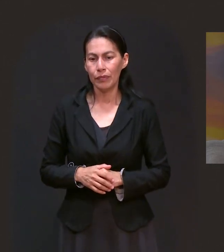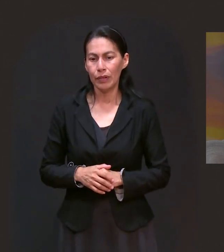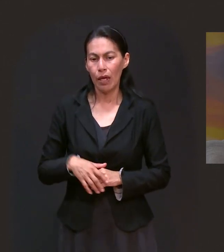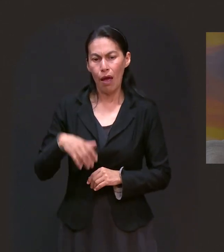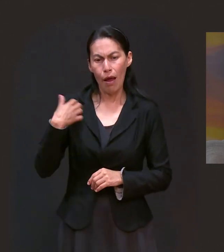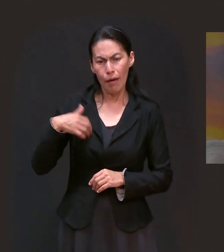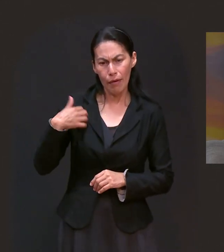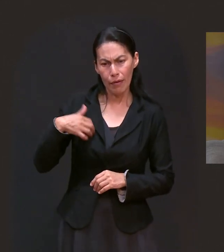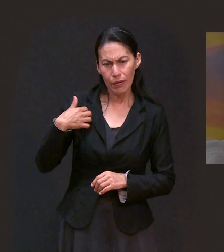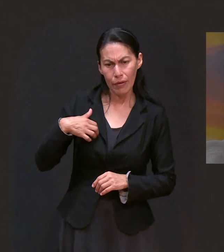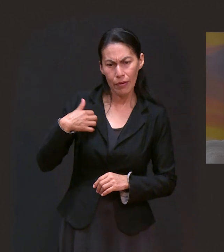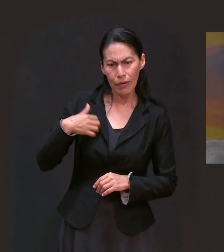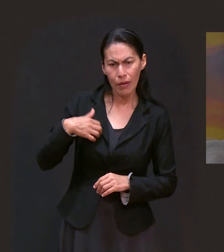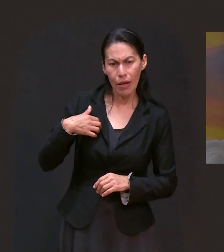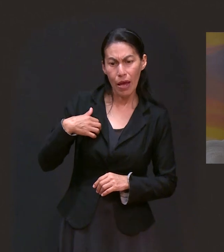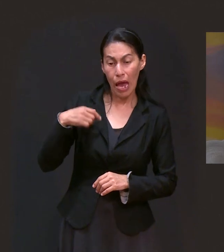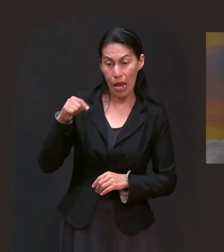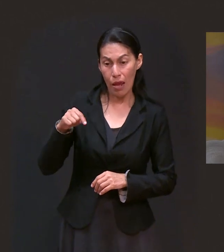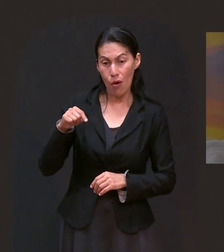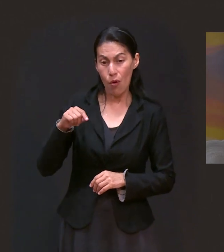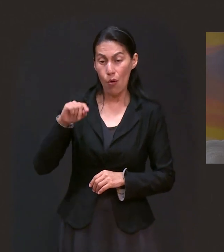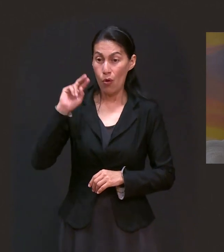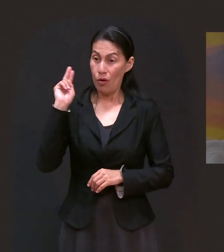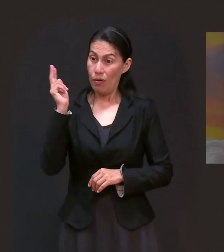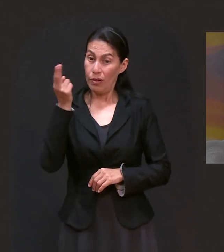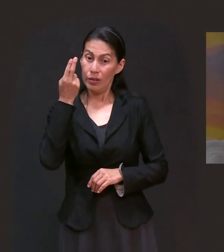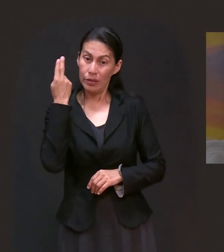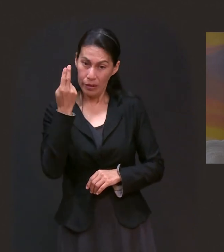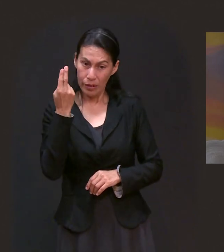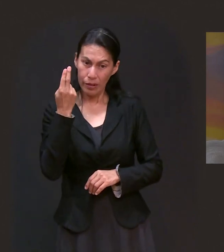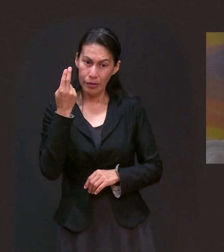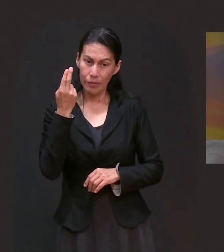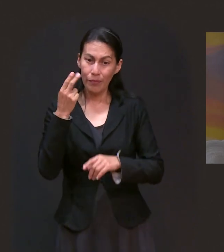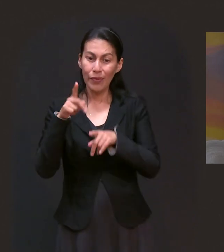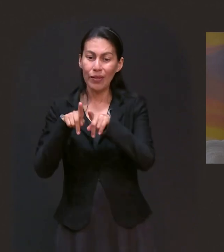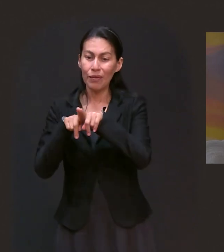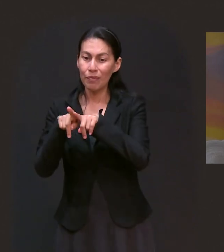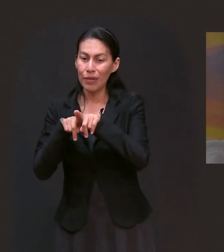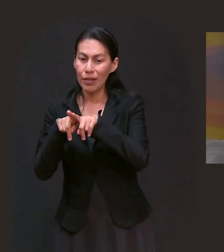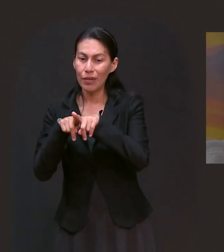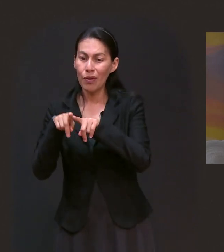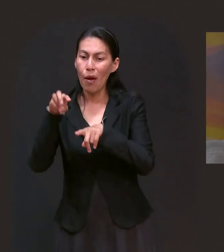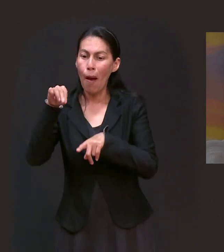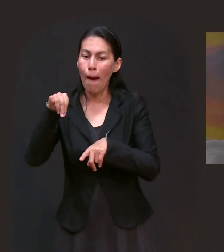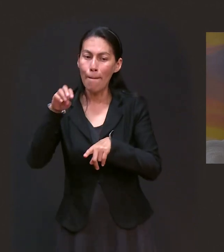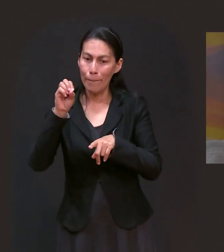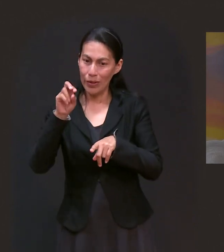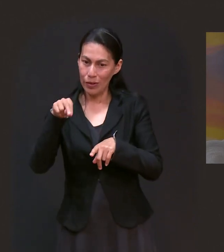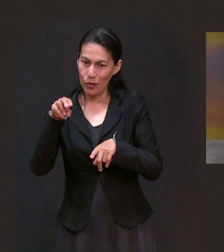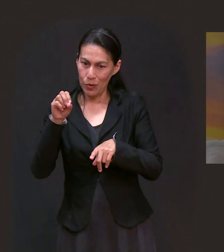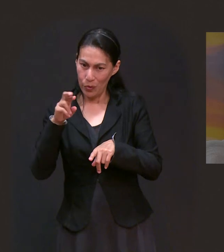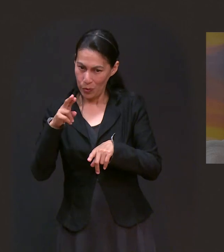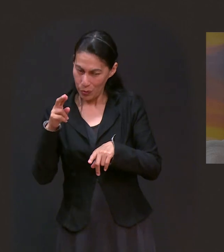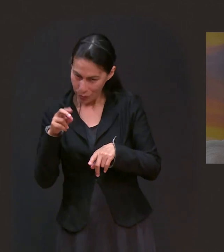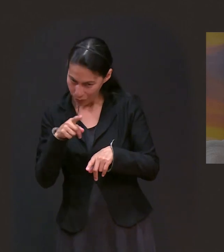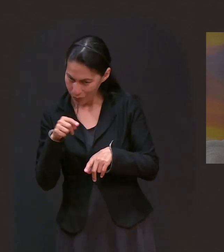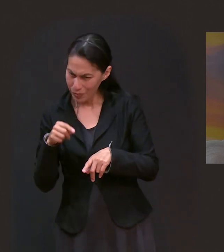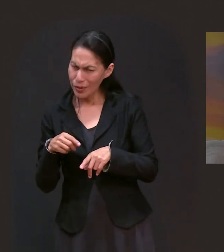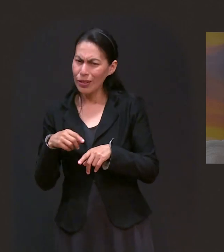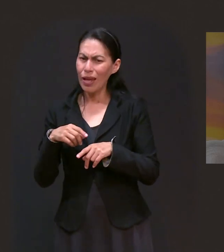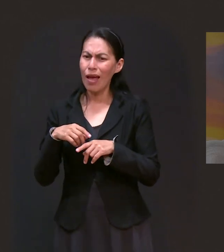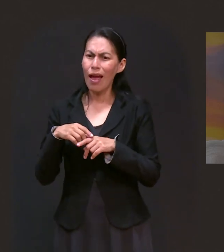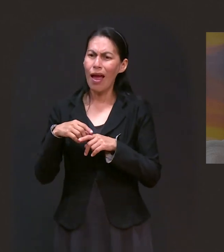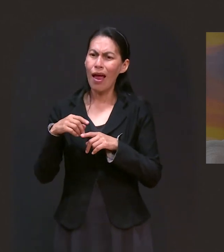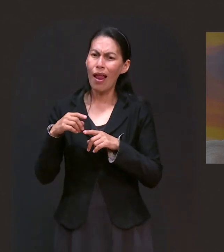cuando él en argentina en la universidad en un acto de graduación del hermano de menor si